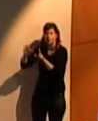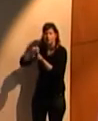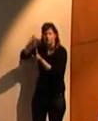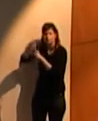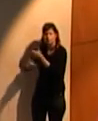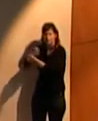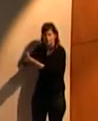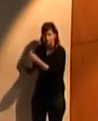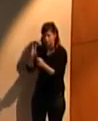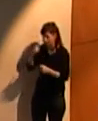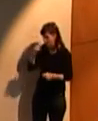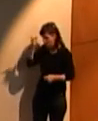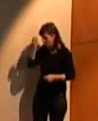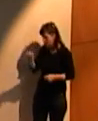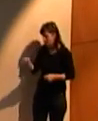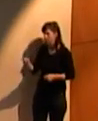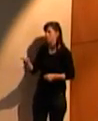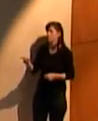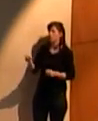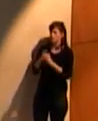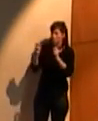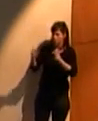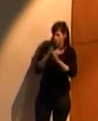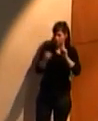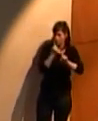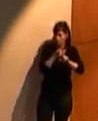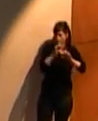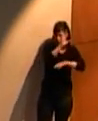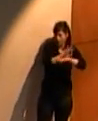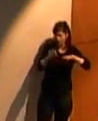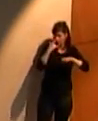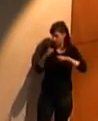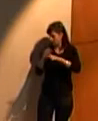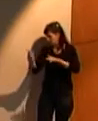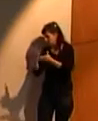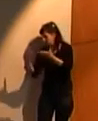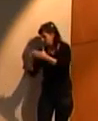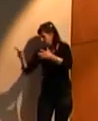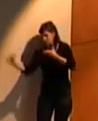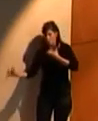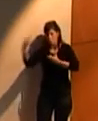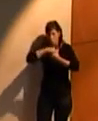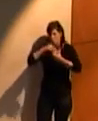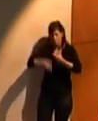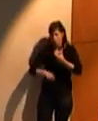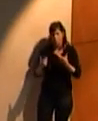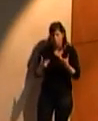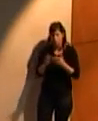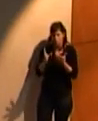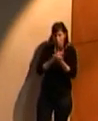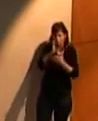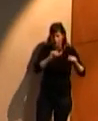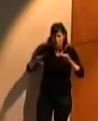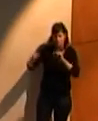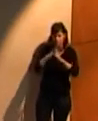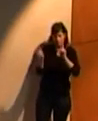vraiment beaucoup d'enjeux à prendre en compte aussi les problématiques de ces personnes dans les projets d'aménagement, et que ce n'était pas le cas, en